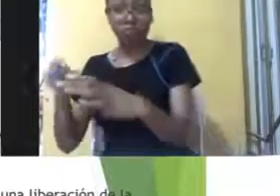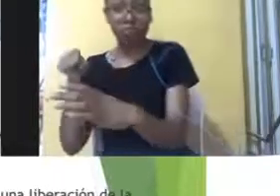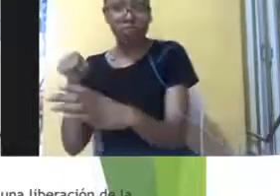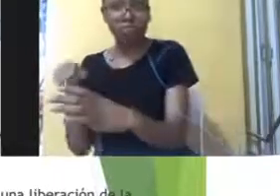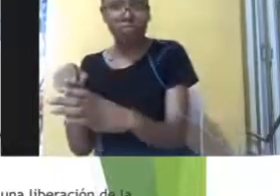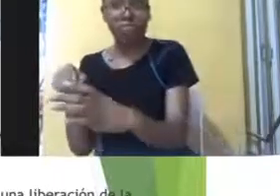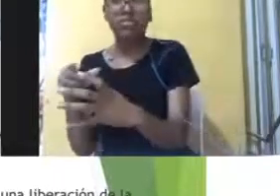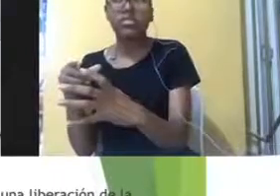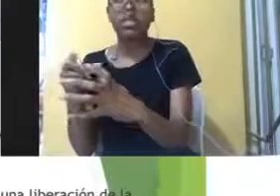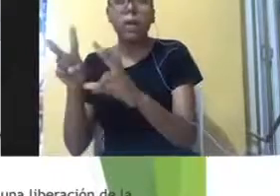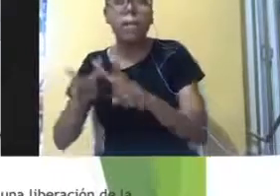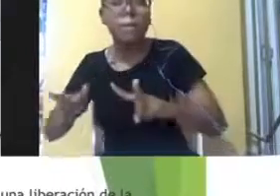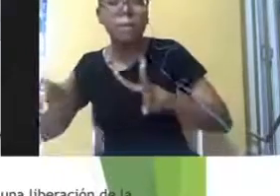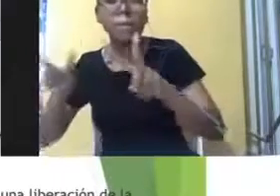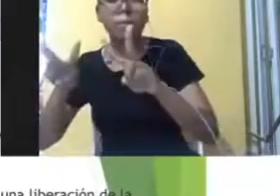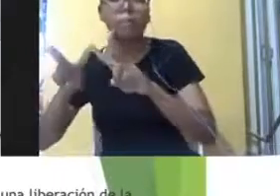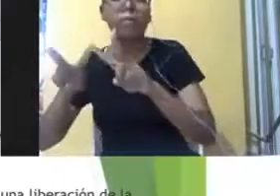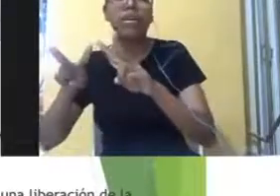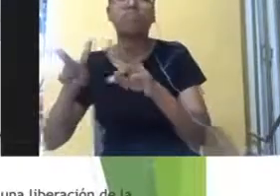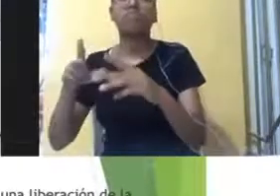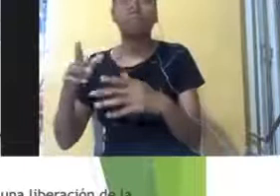unos valores, una